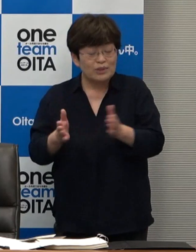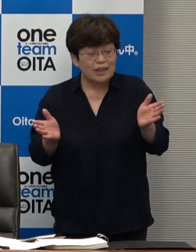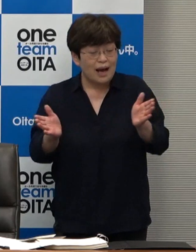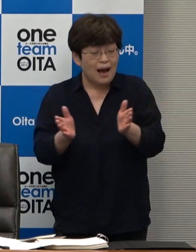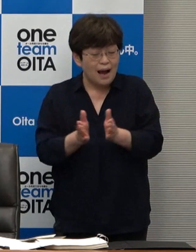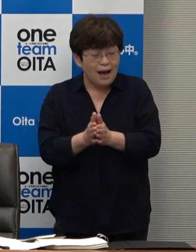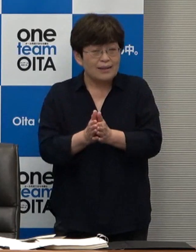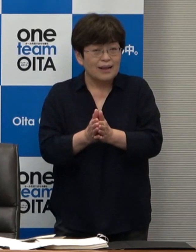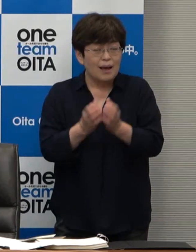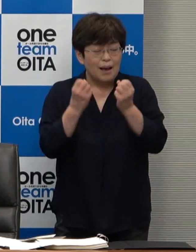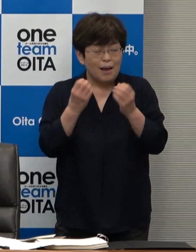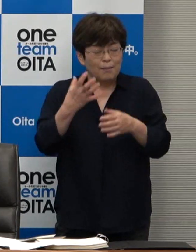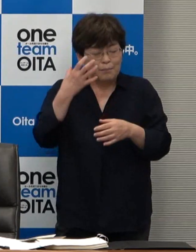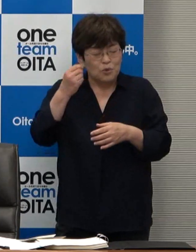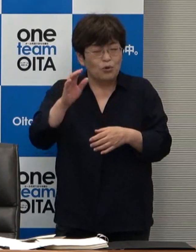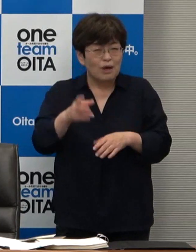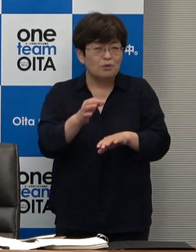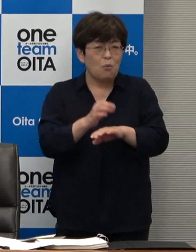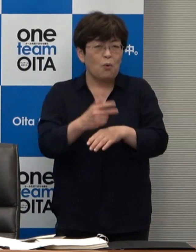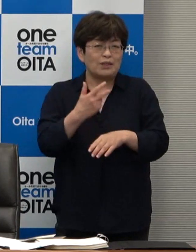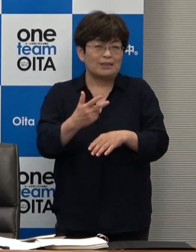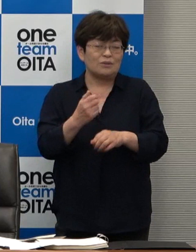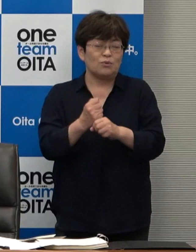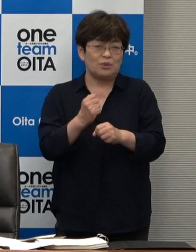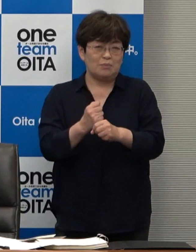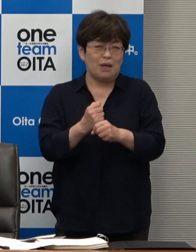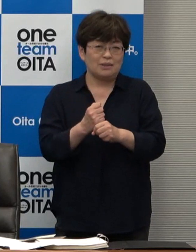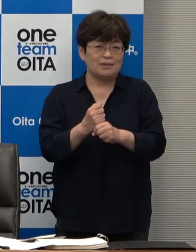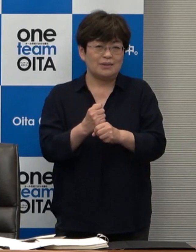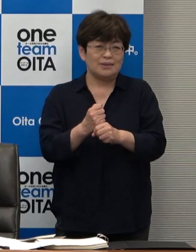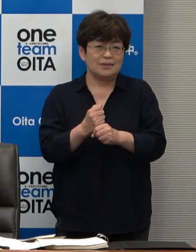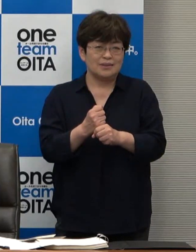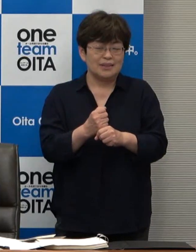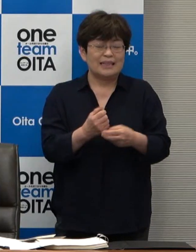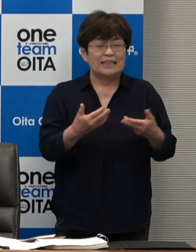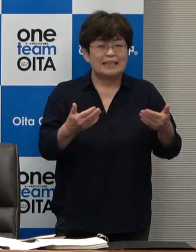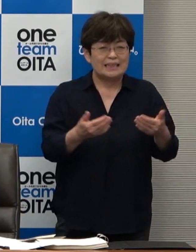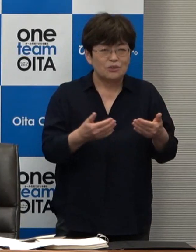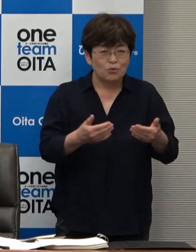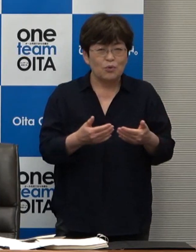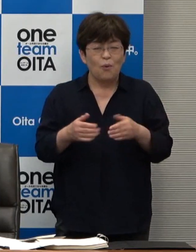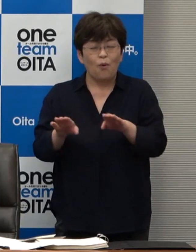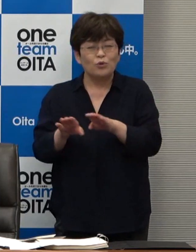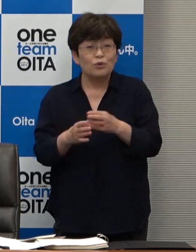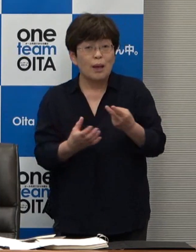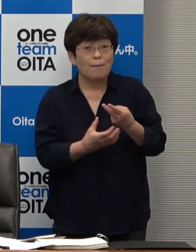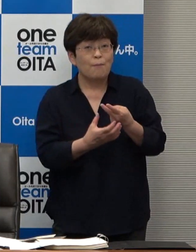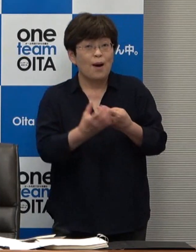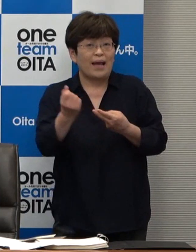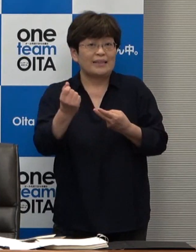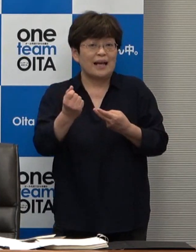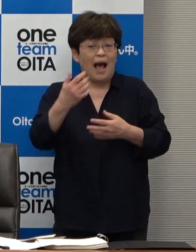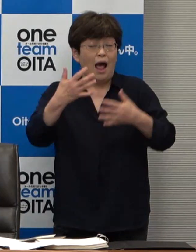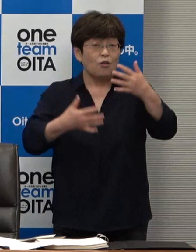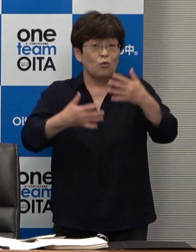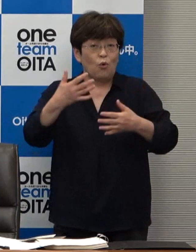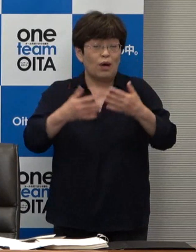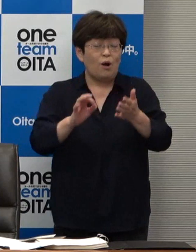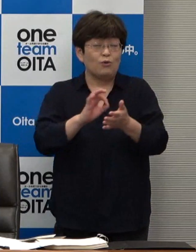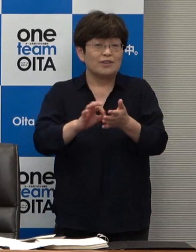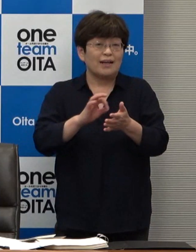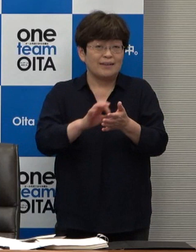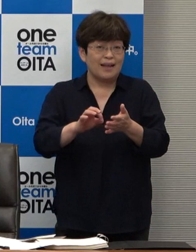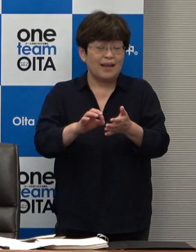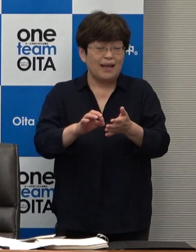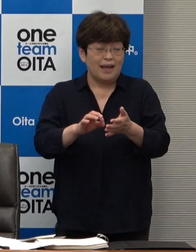創造発信していきます。ワーケーション推進事業では、ワーケーションのプロモーションや滞在プログラムの